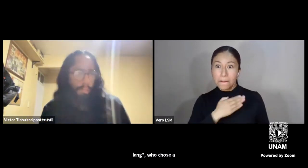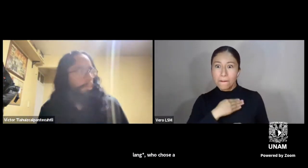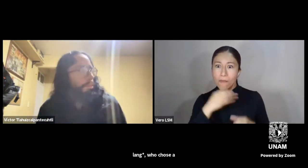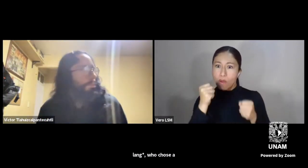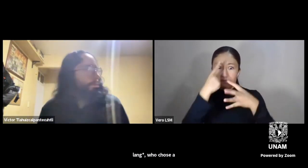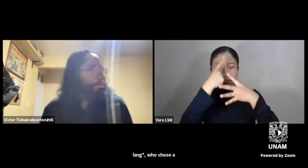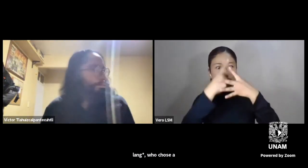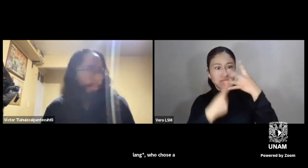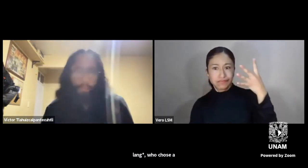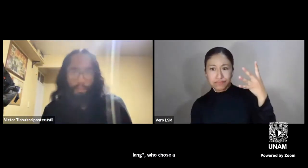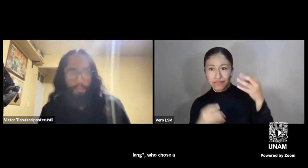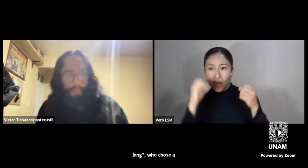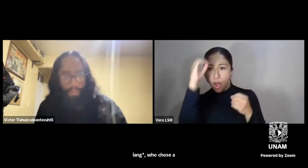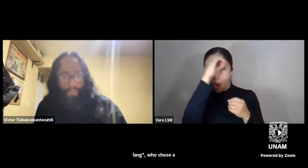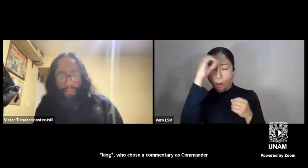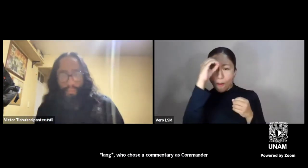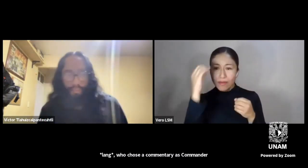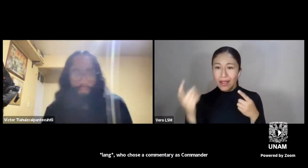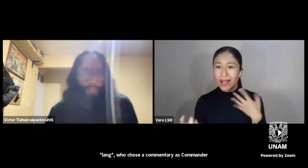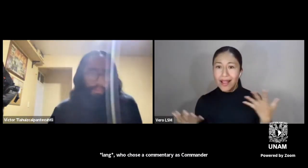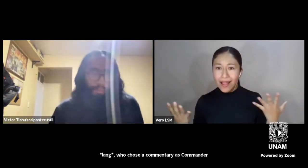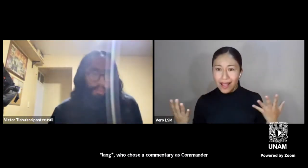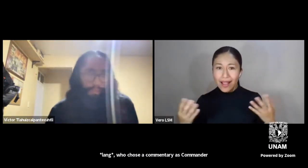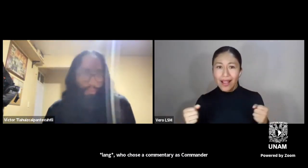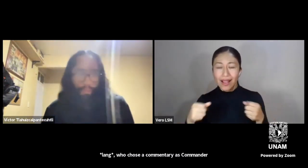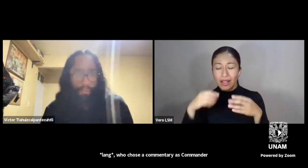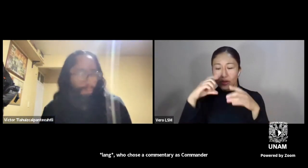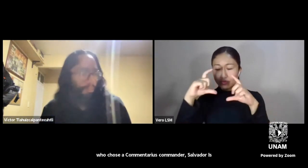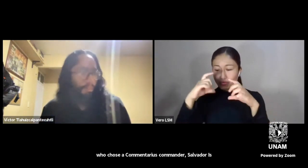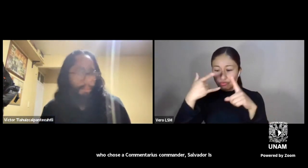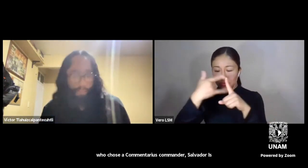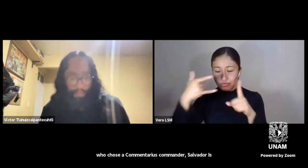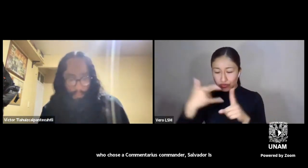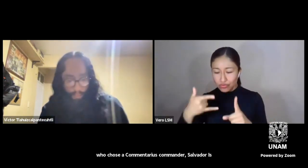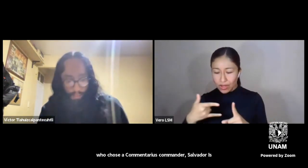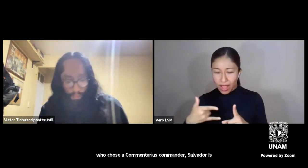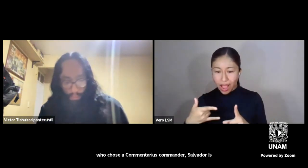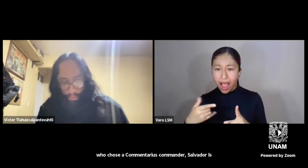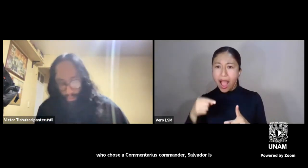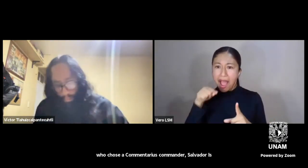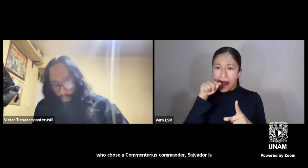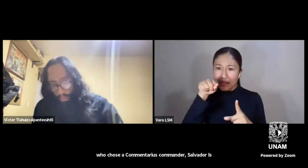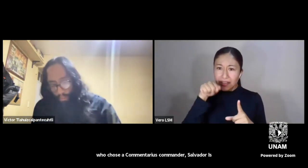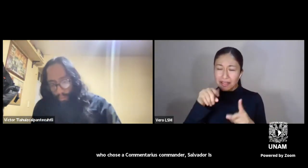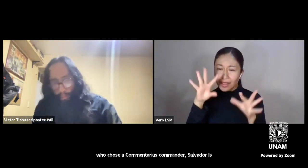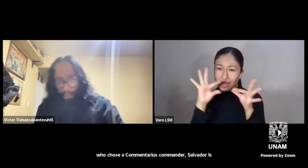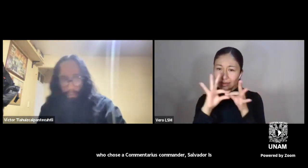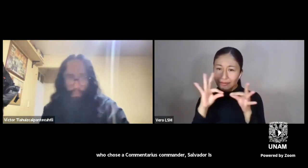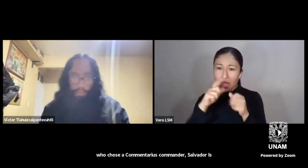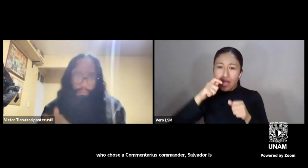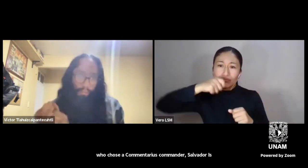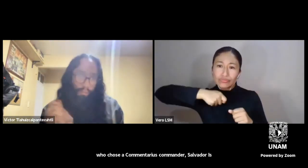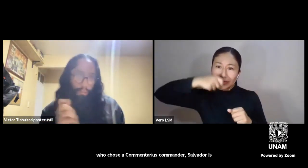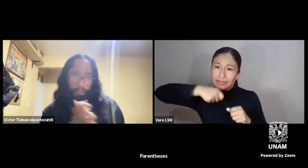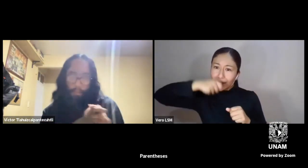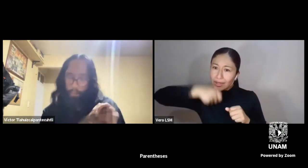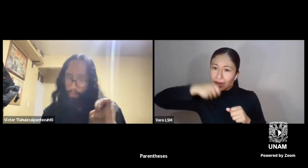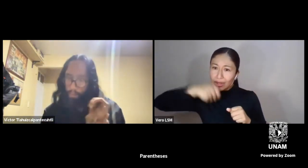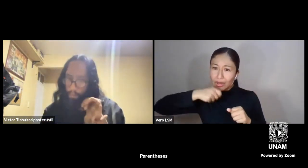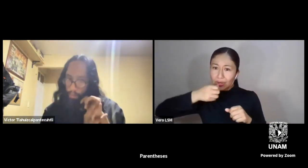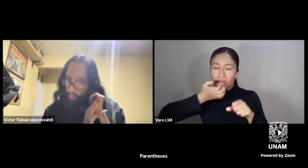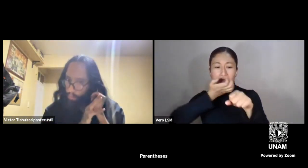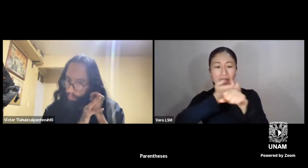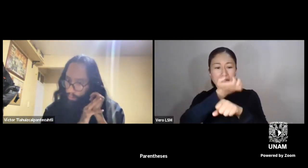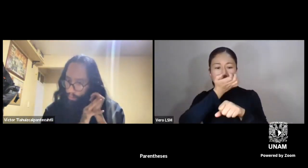mandan saludos de diferentes partes del estado, del país, de diferentes países también como